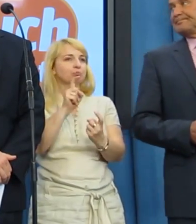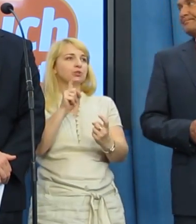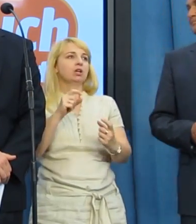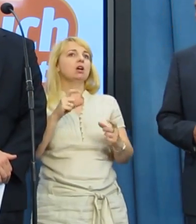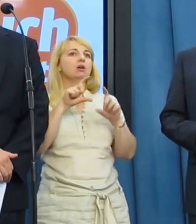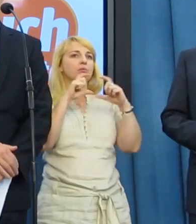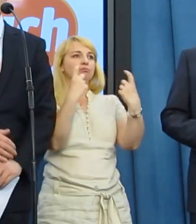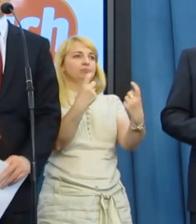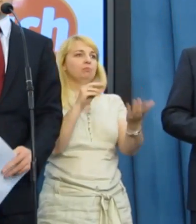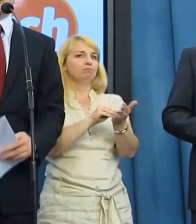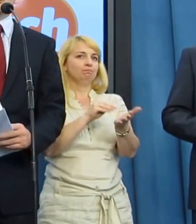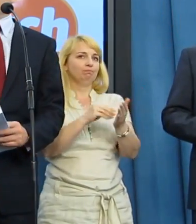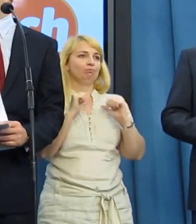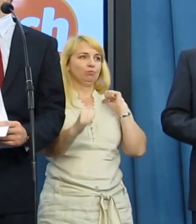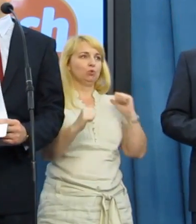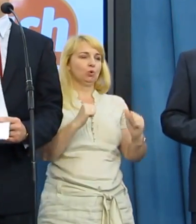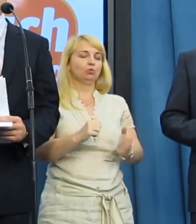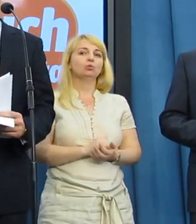bardzo.